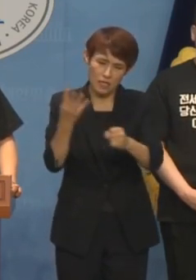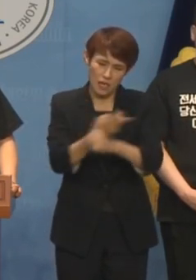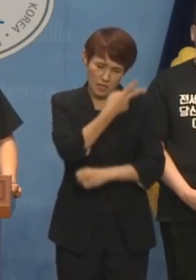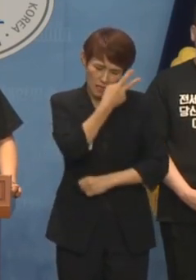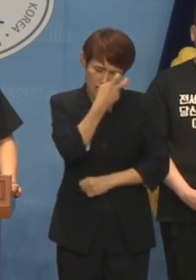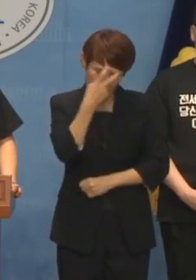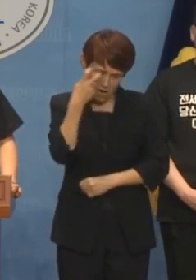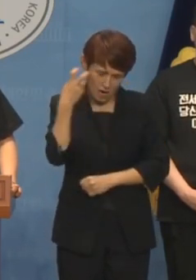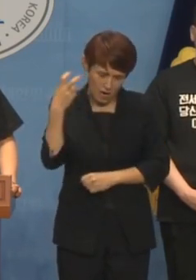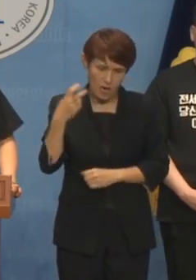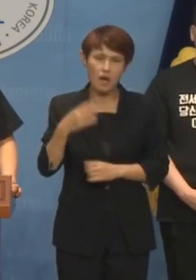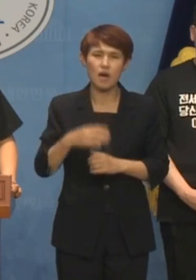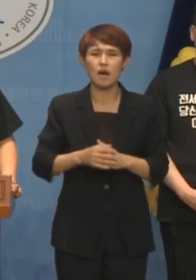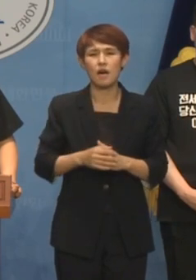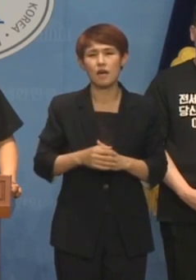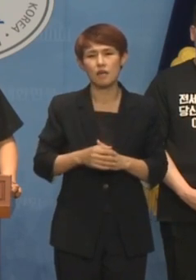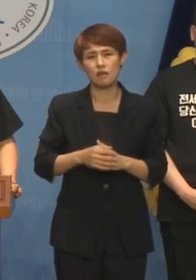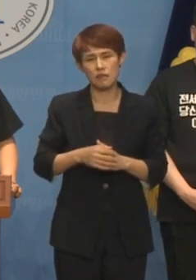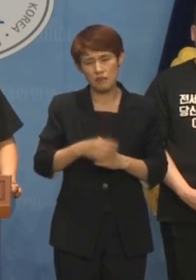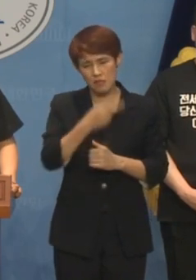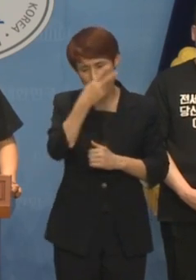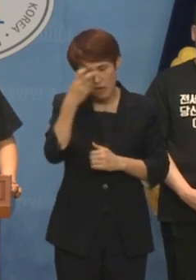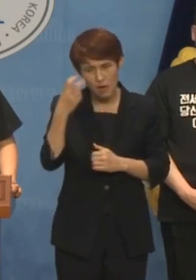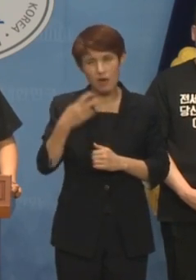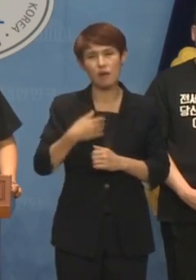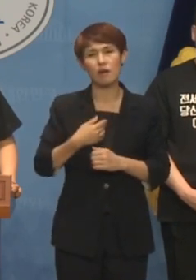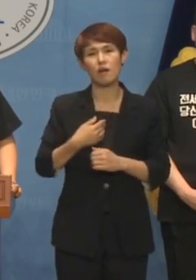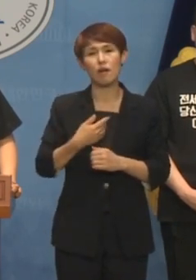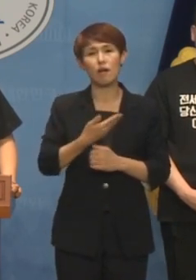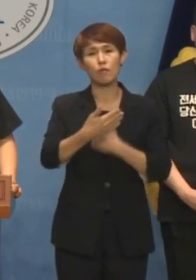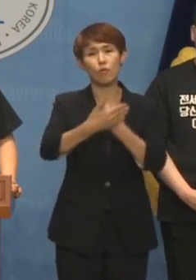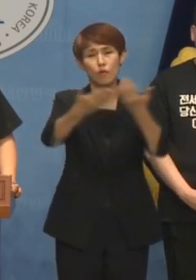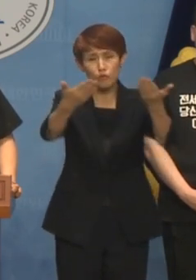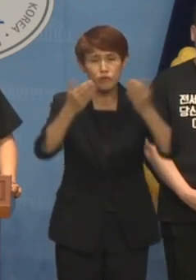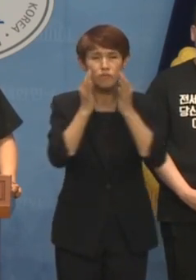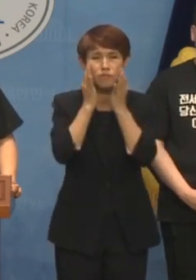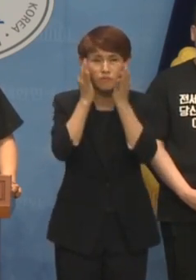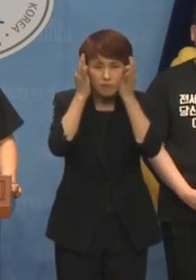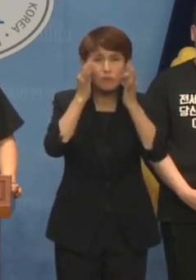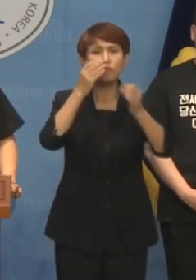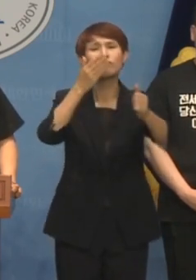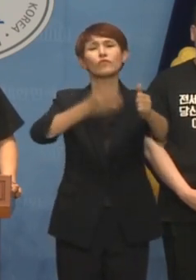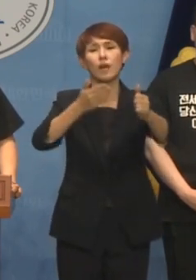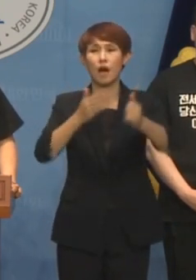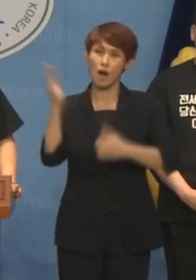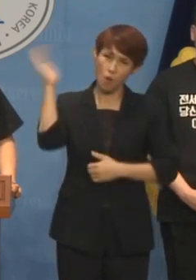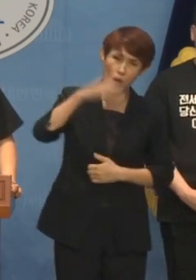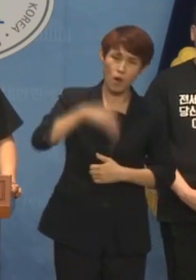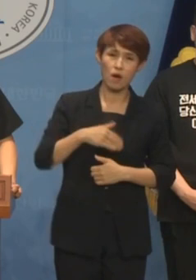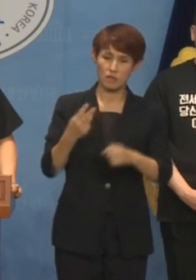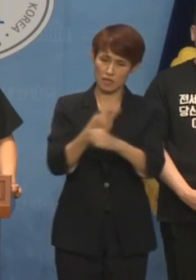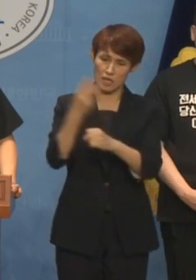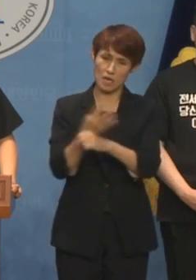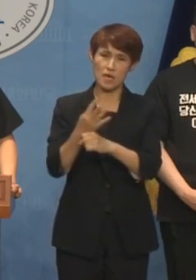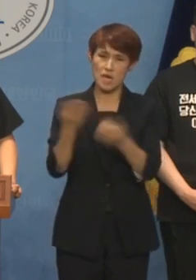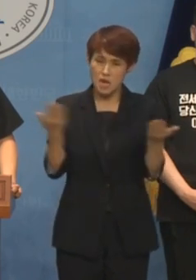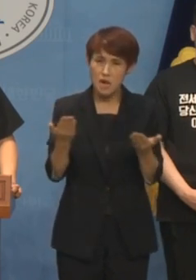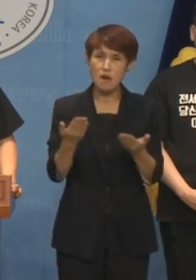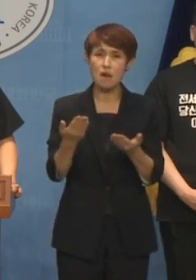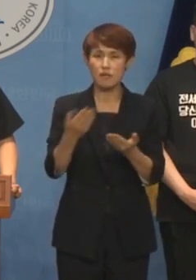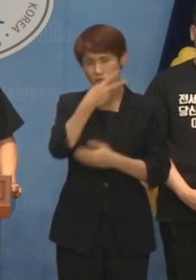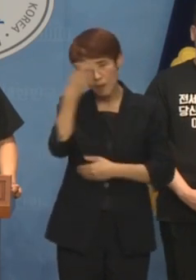있습니다. 그런 분들께 저희가 함께 해달라고 여기 와서 같이 노력하자고 이야기할 수가 없는 것입니다.